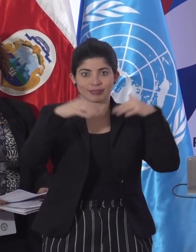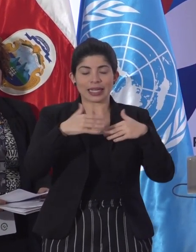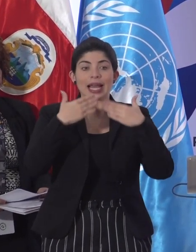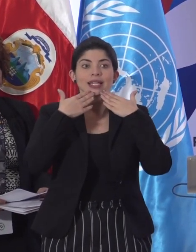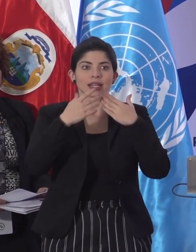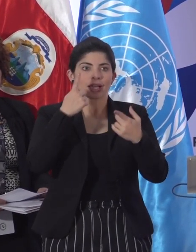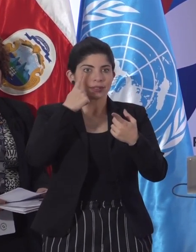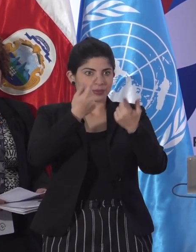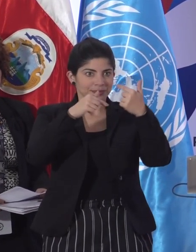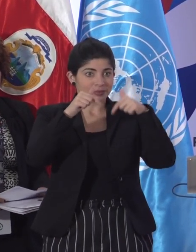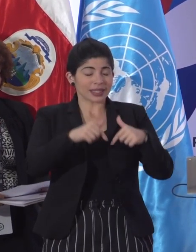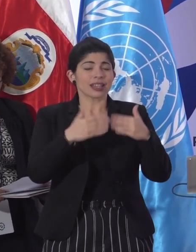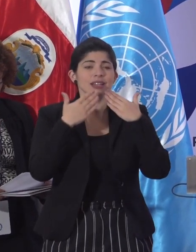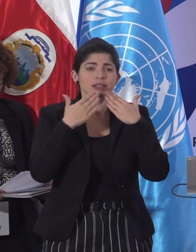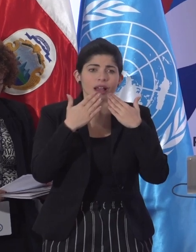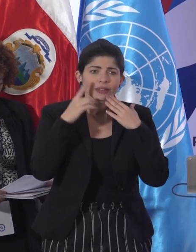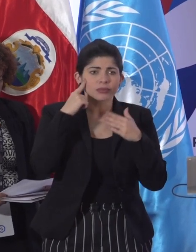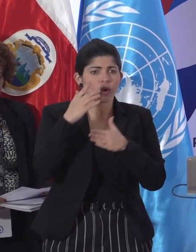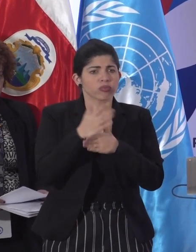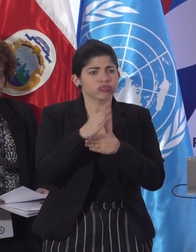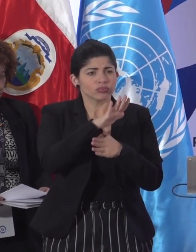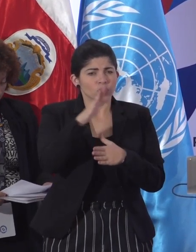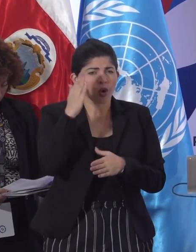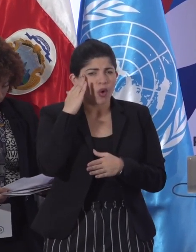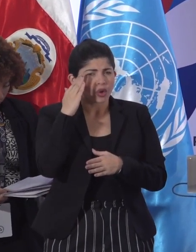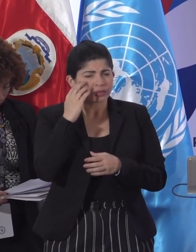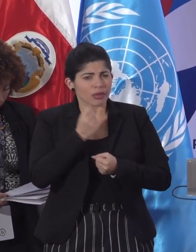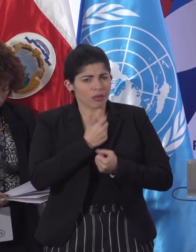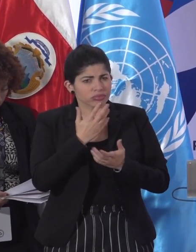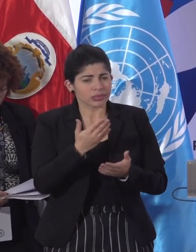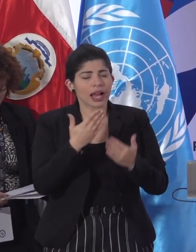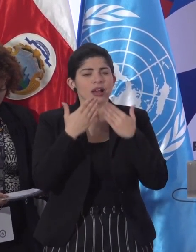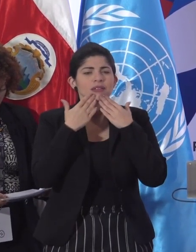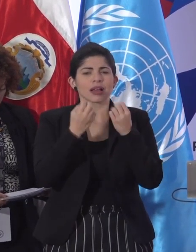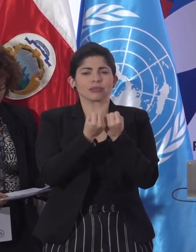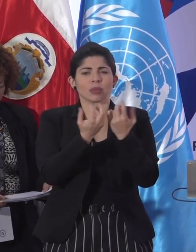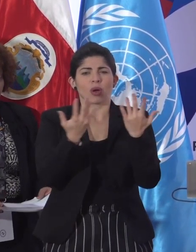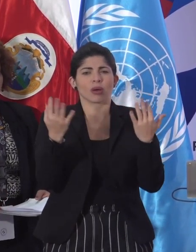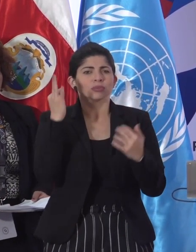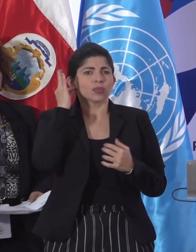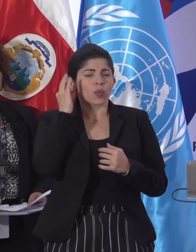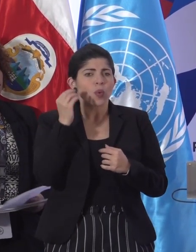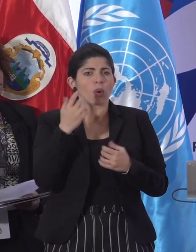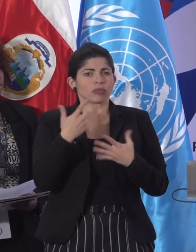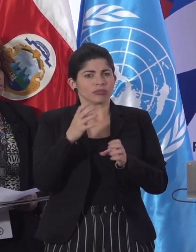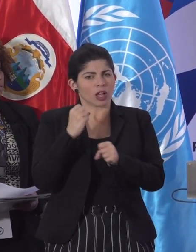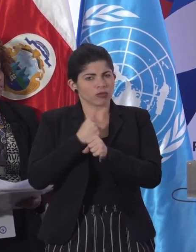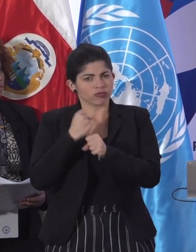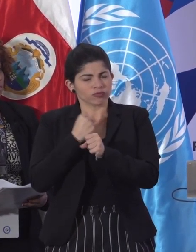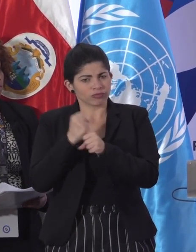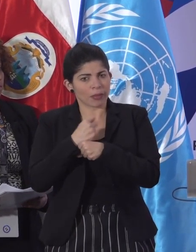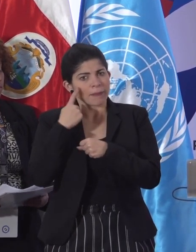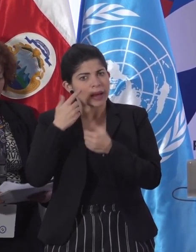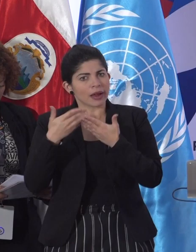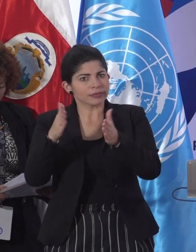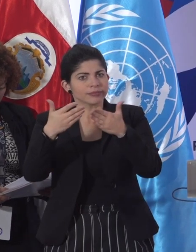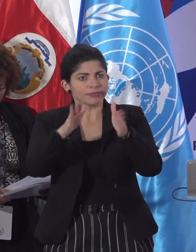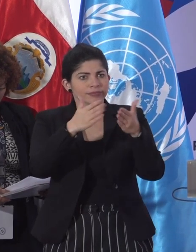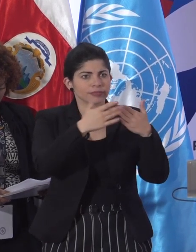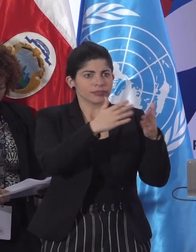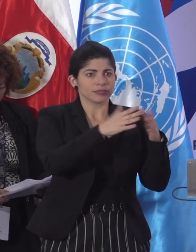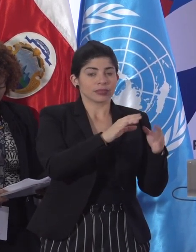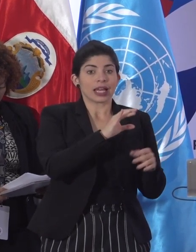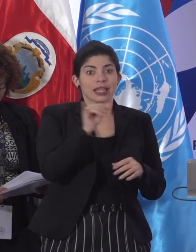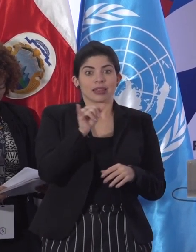estar aquí, gracias por compartir su conocimiento, gracias a tantas mujeres que han hecho lo suyo para abrir camino y que